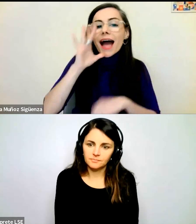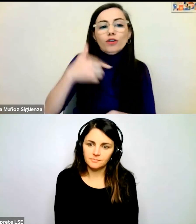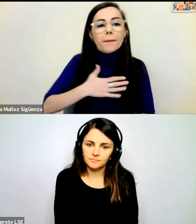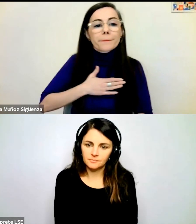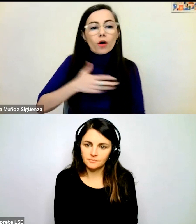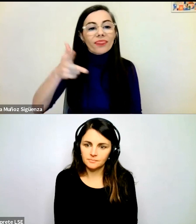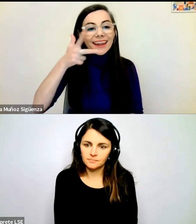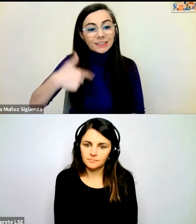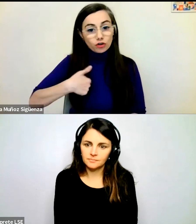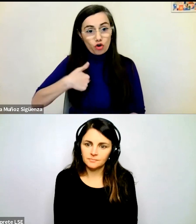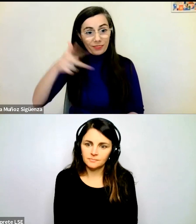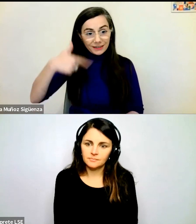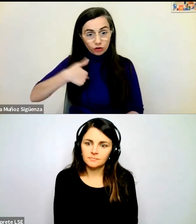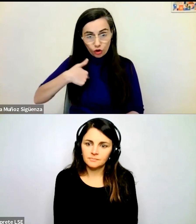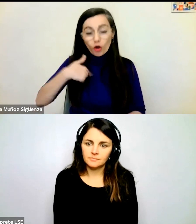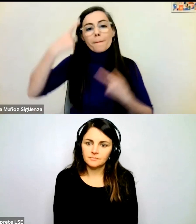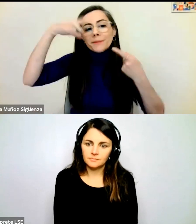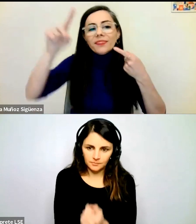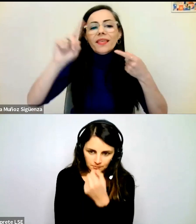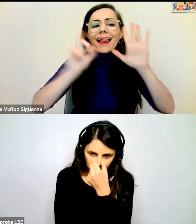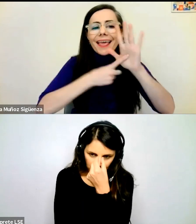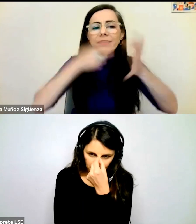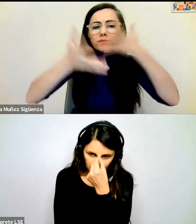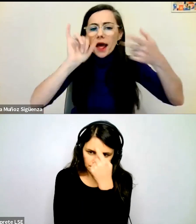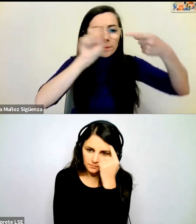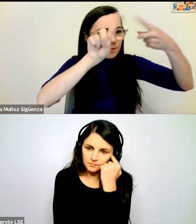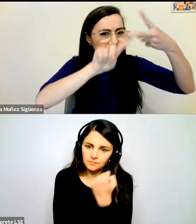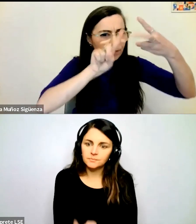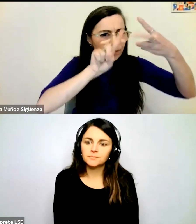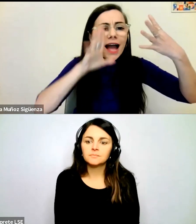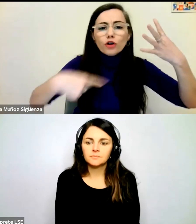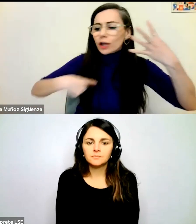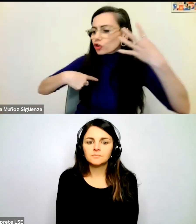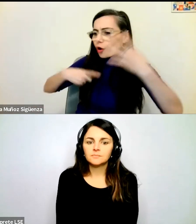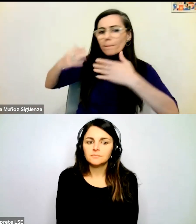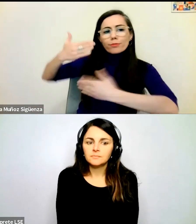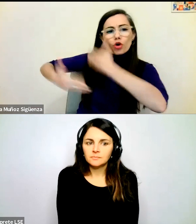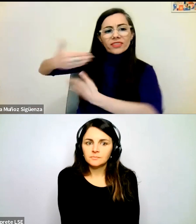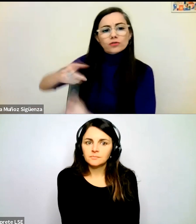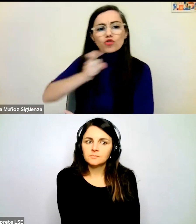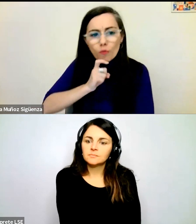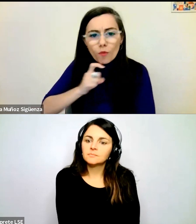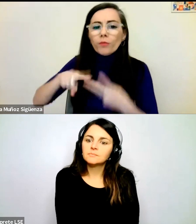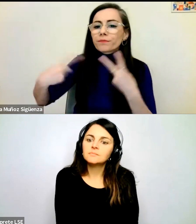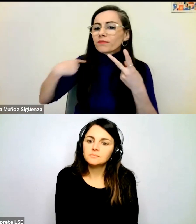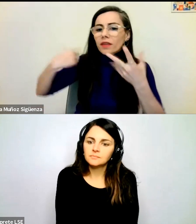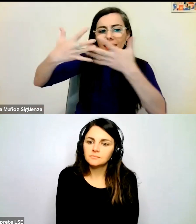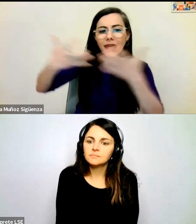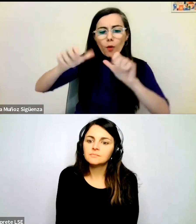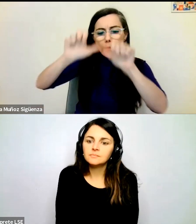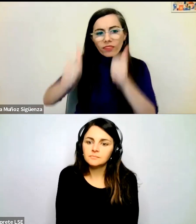Bueno, pues una vez que Patricia ha terminado de explicar un poco acerca de este tema, pues vamos a pasar a